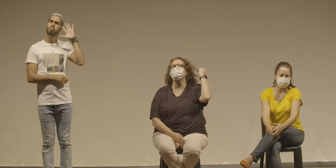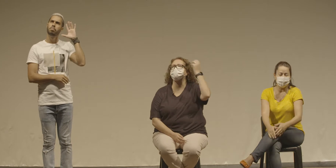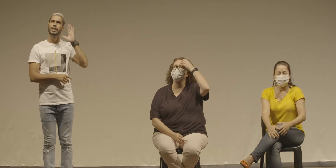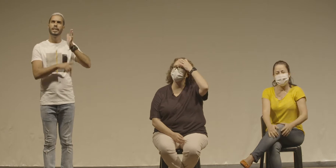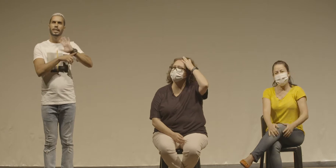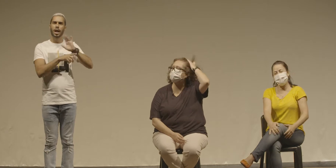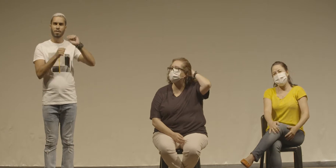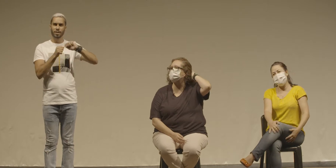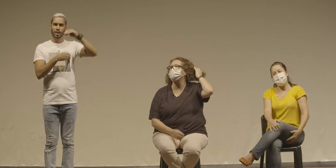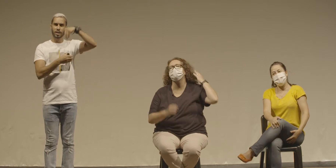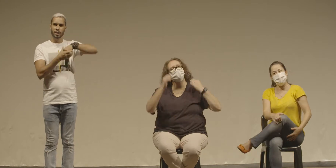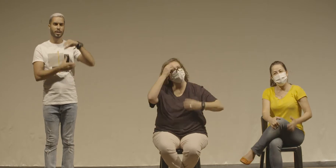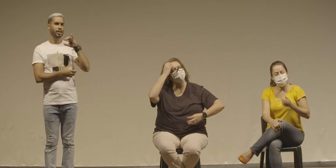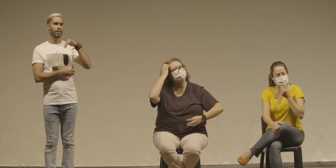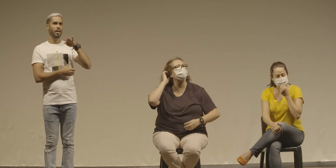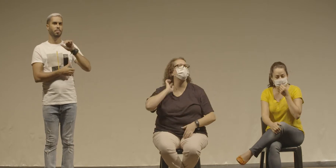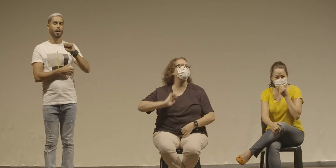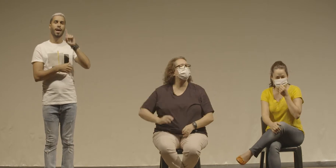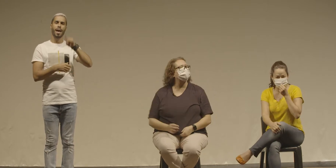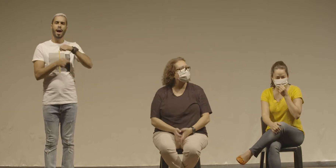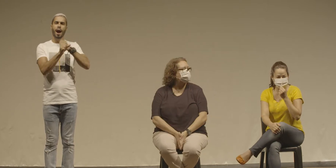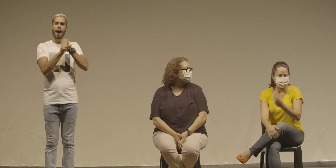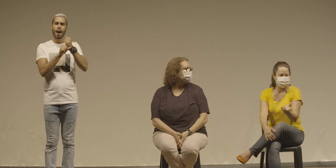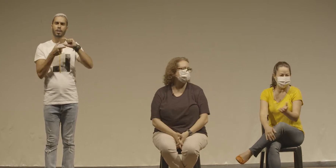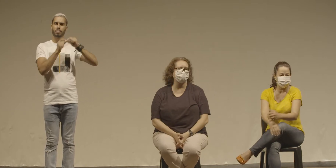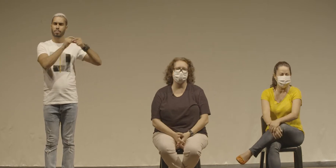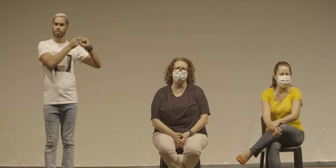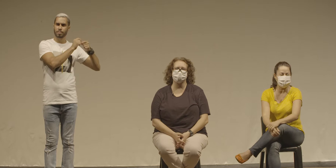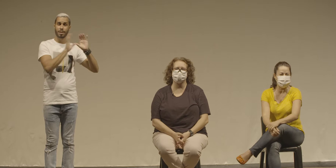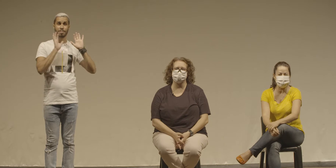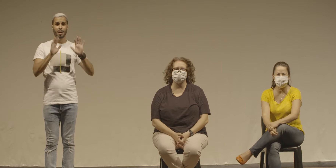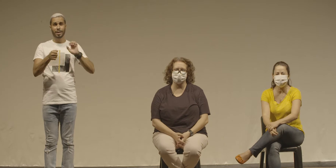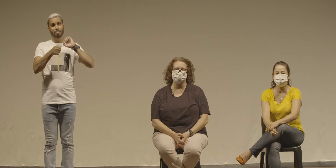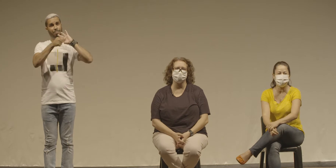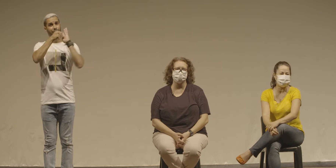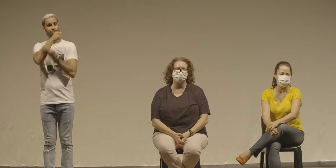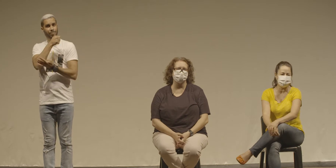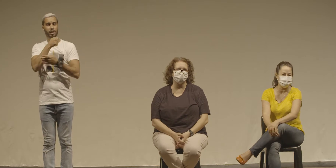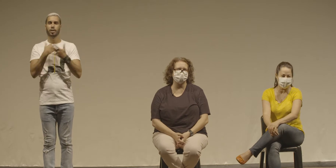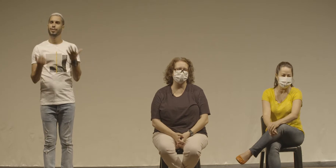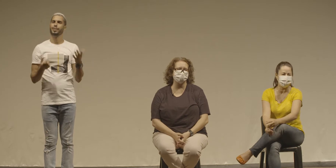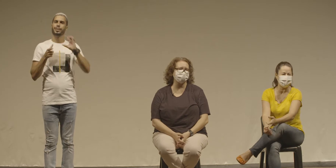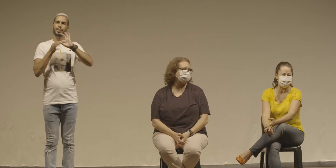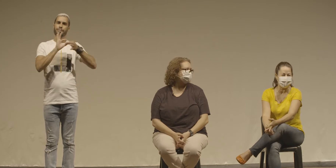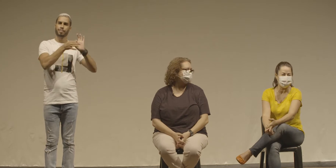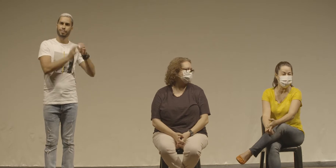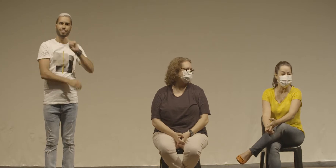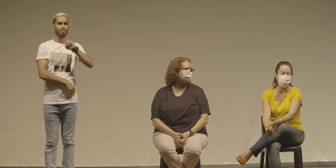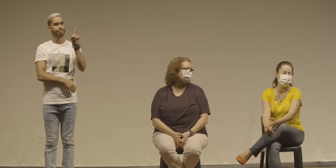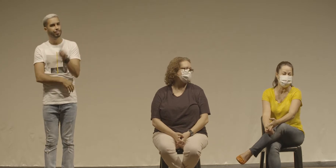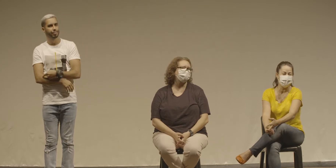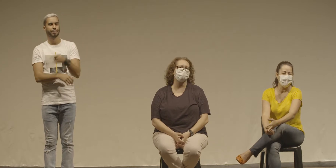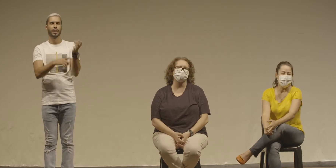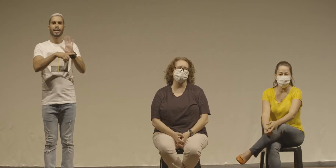olímpico. E aí aconteceu essa loucura toda. Não teve nem Olimpíada, não teve cinema, não teve nada. A gente